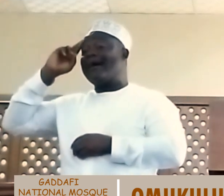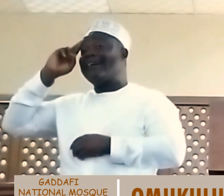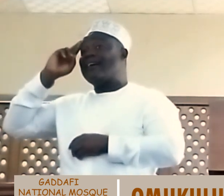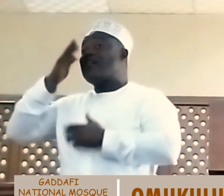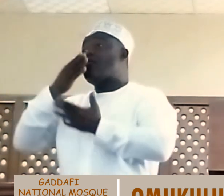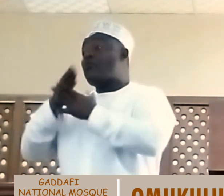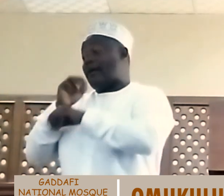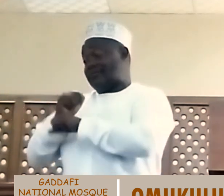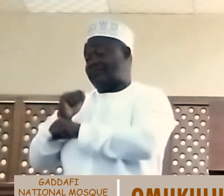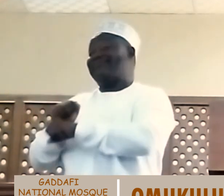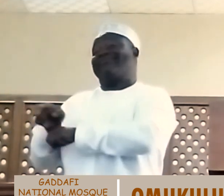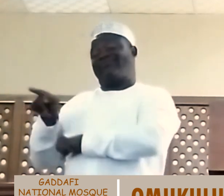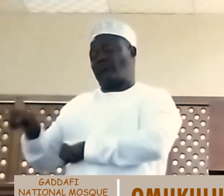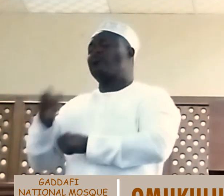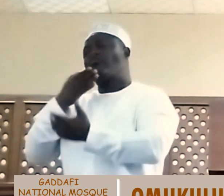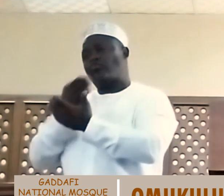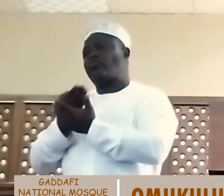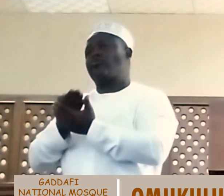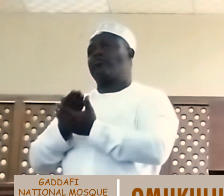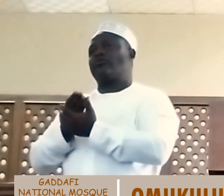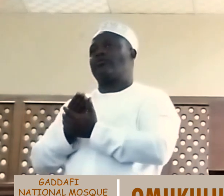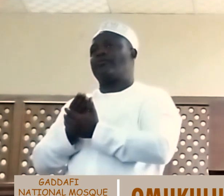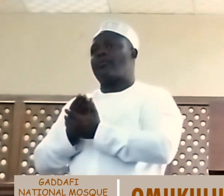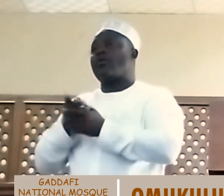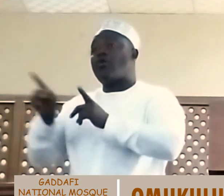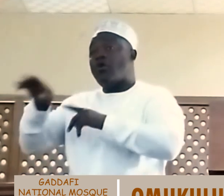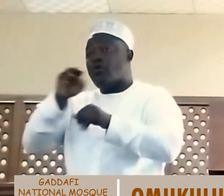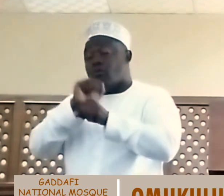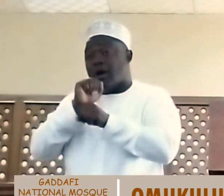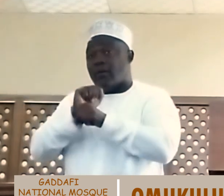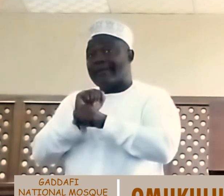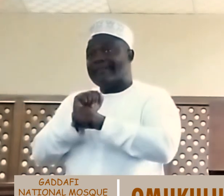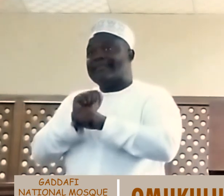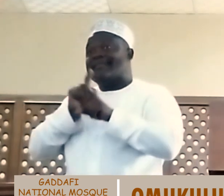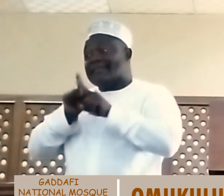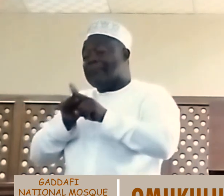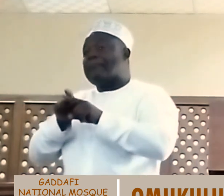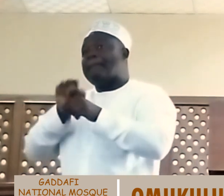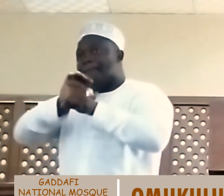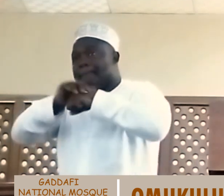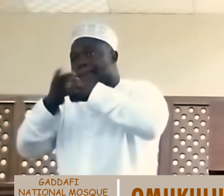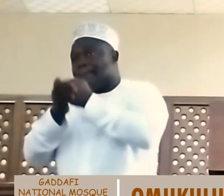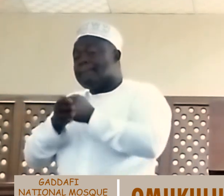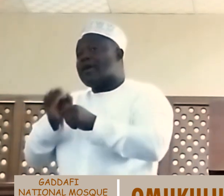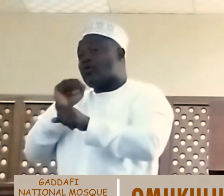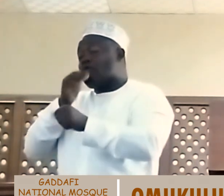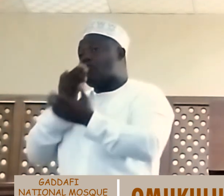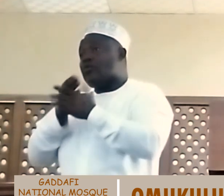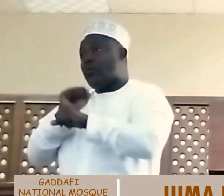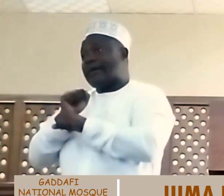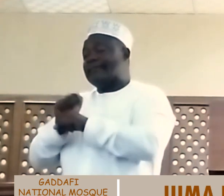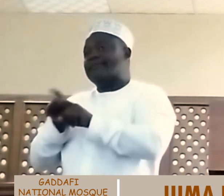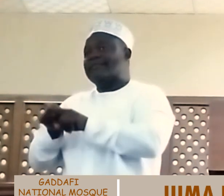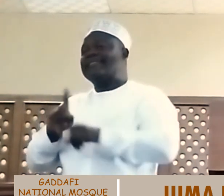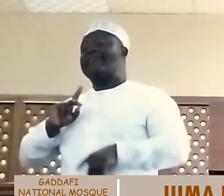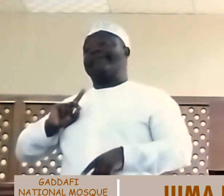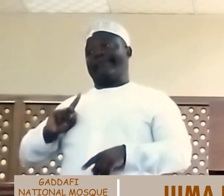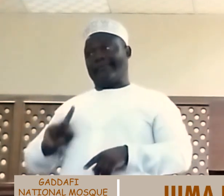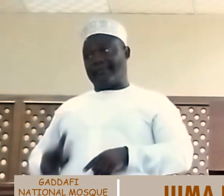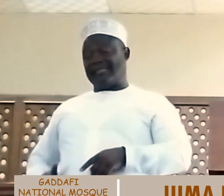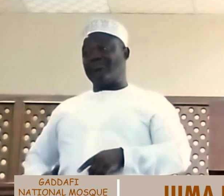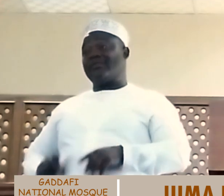omukululo ebikolwa byaffe bye tukola bikola omukululo enneeyisa yaffe gye